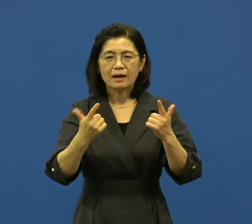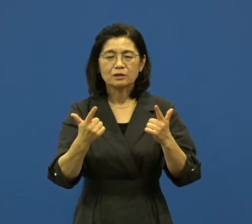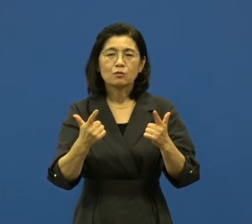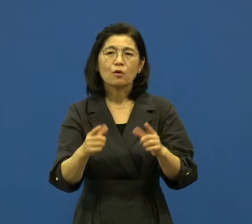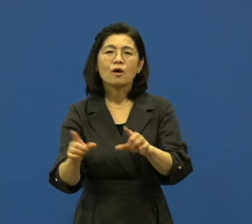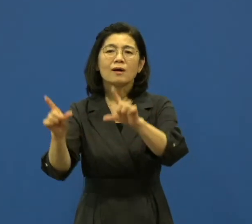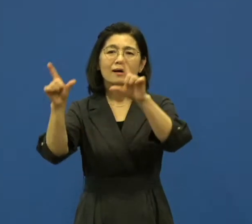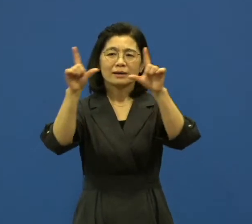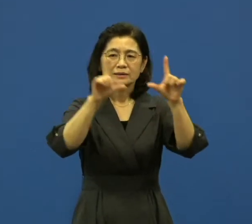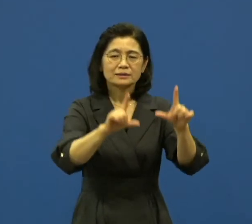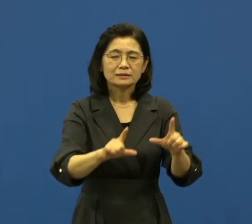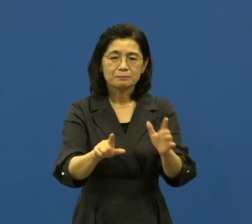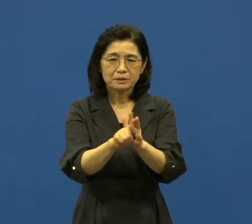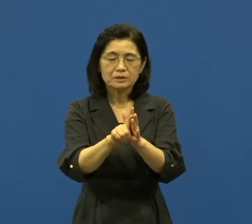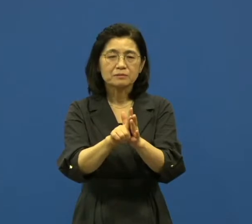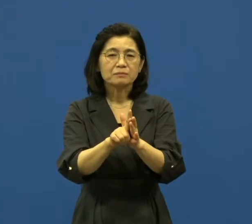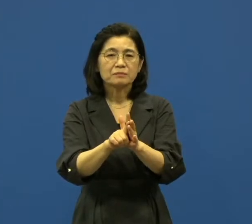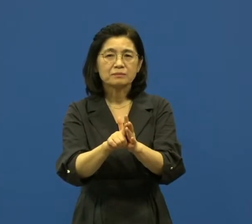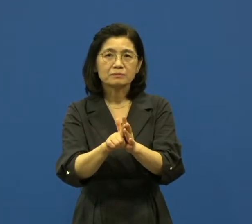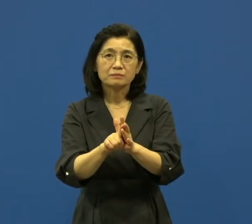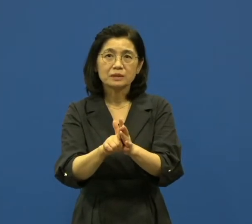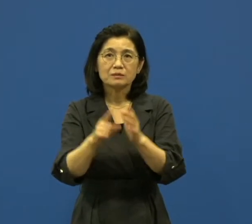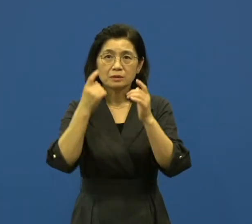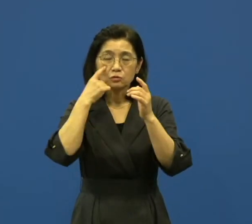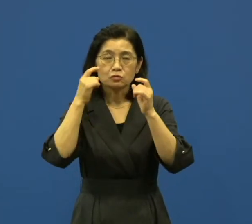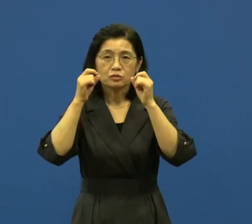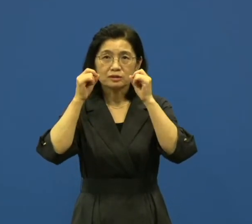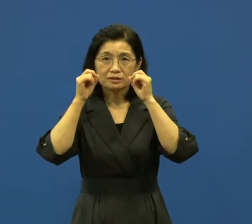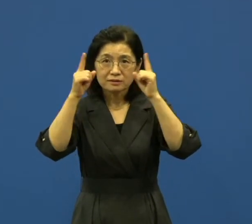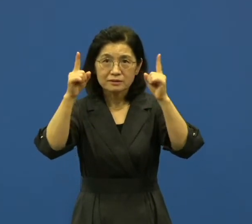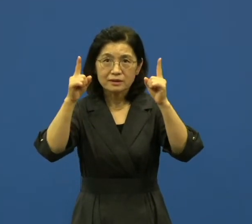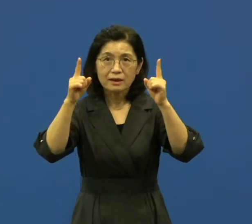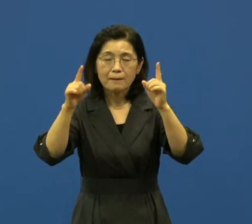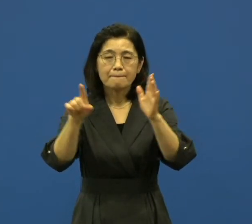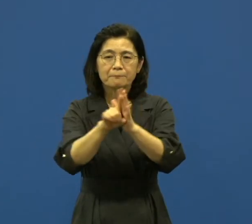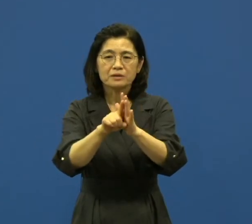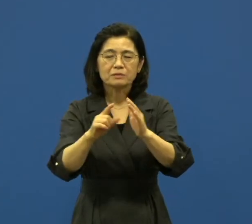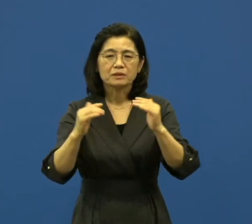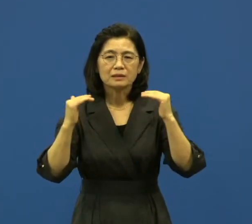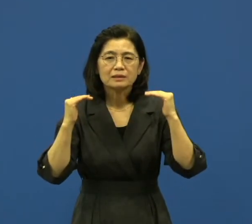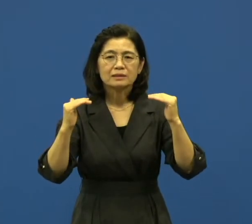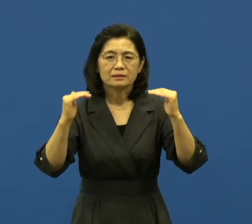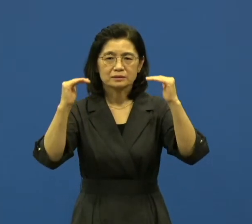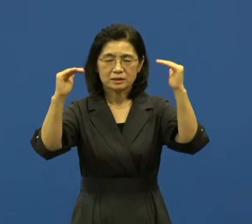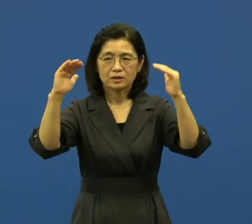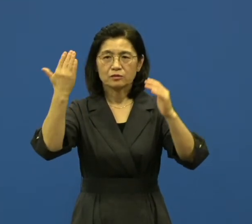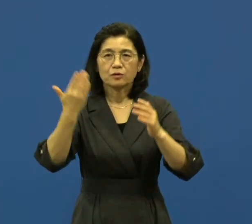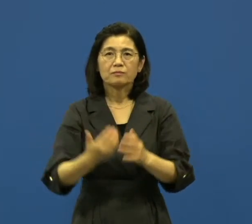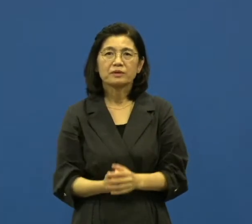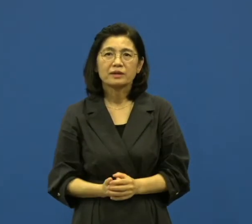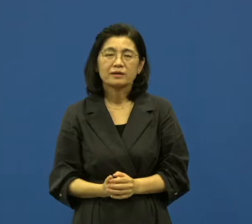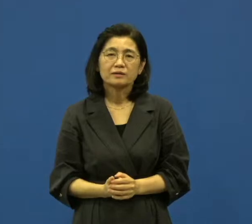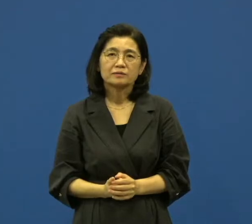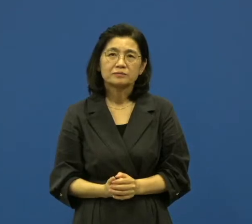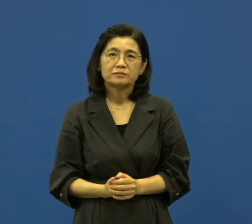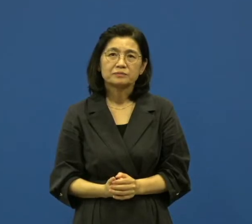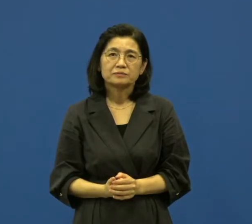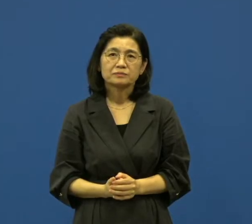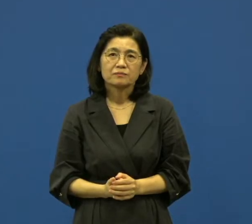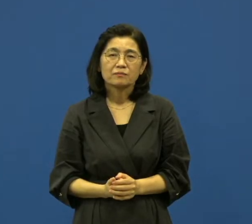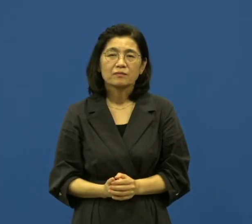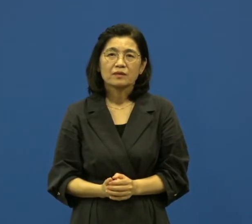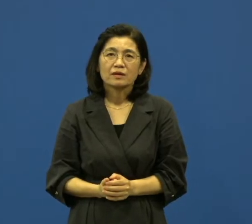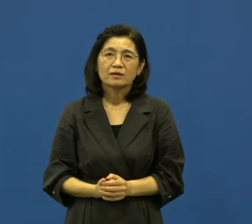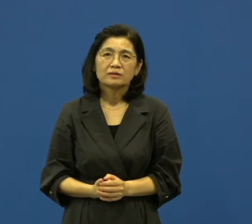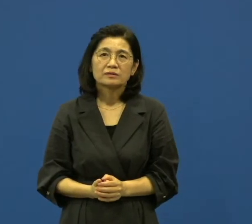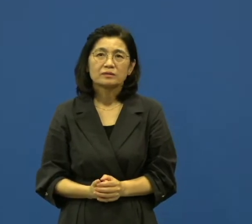거죠. 집이 넓다고 삶이 확장되는 것 아닙니다. 돈이 많다고 삶이 급선되어지는 것도 아닙니다. 넓은 나라에